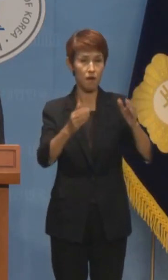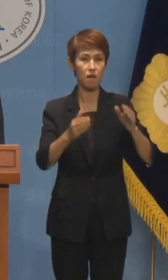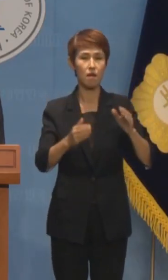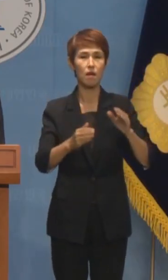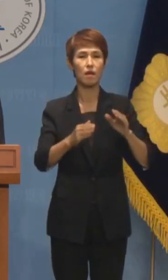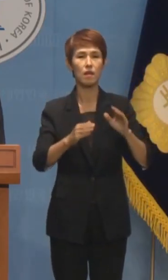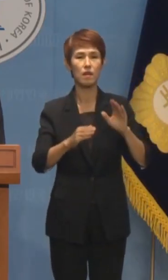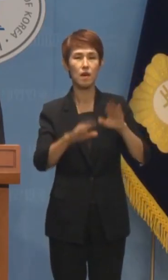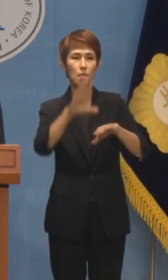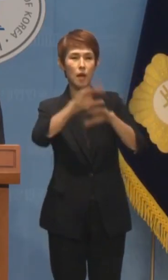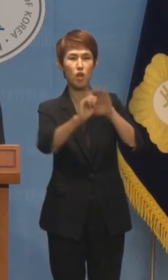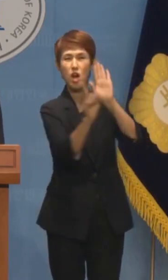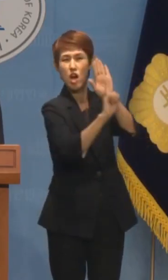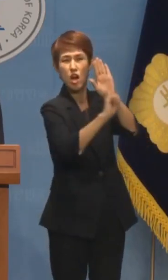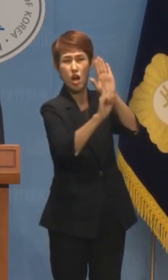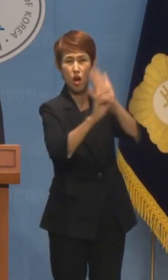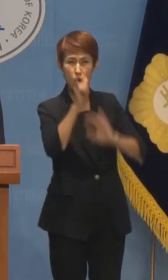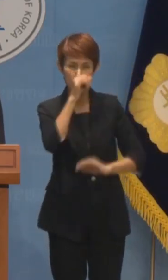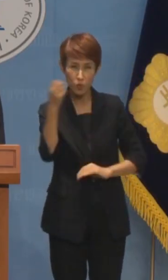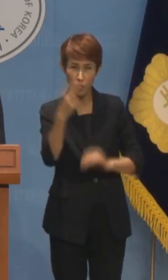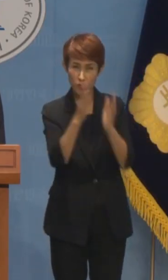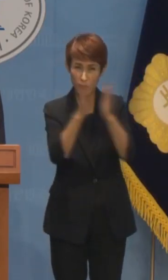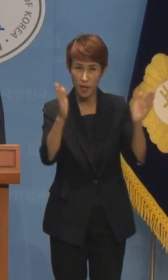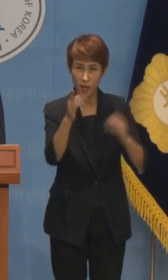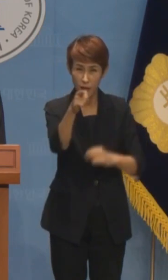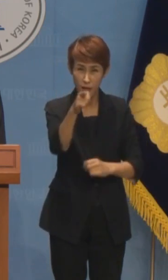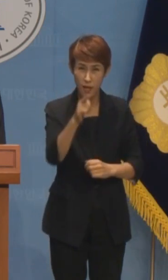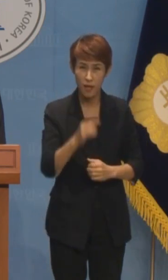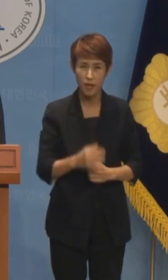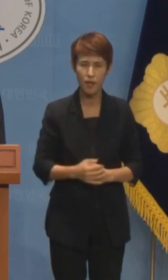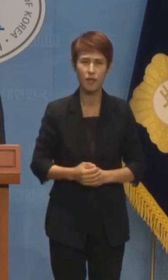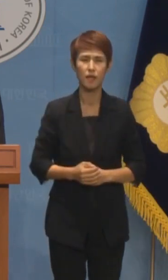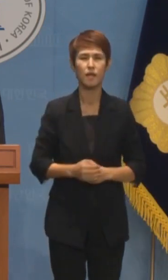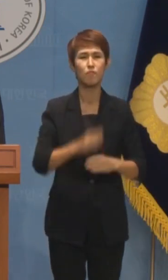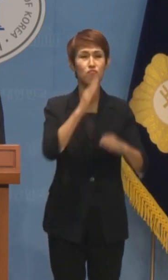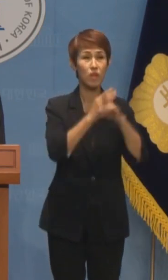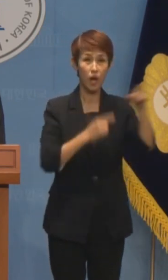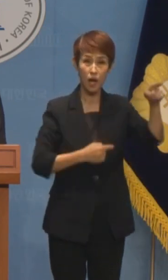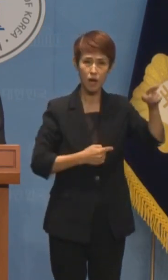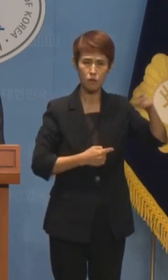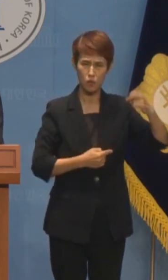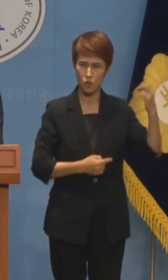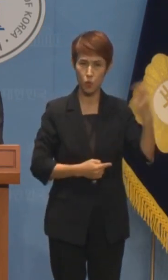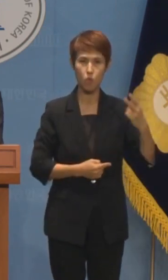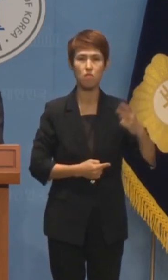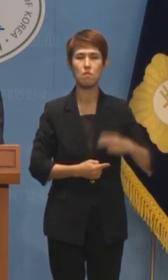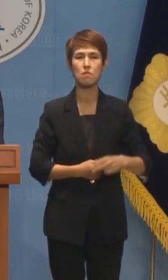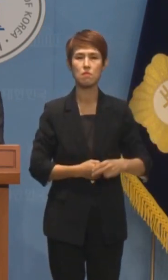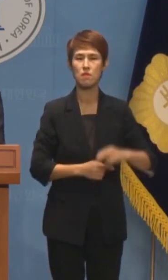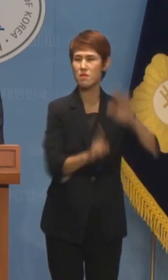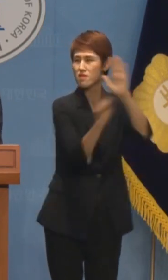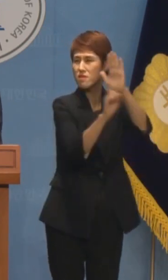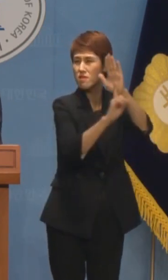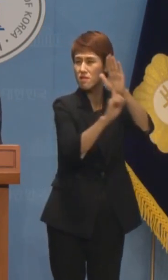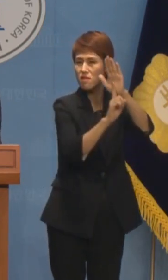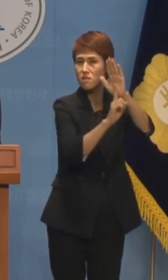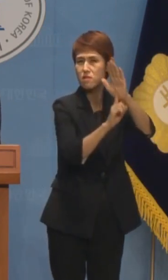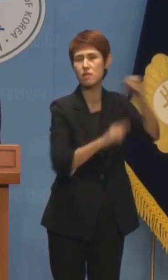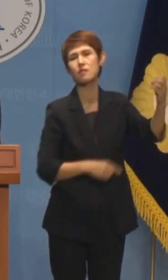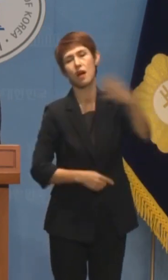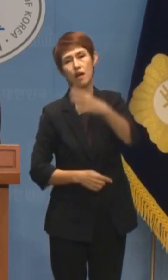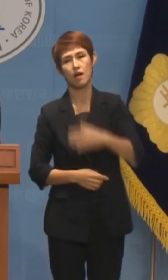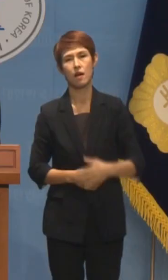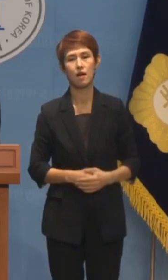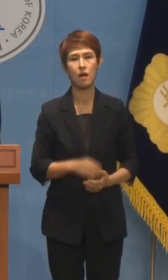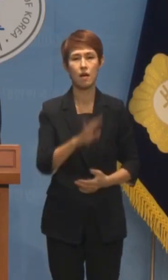방송을 다시 시작한 거 아닌가요? 북한도 이에 질세라 대남 확성기 방송을 시작해서